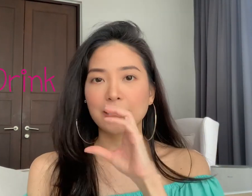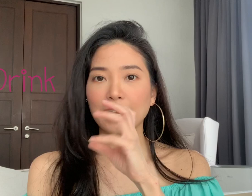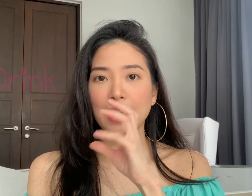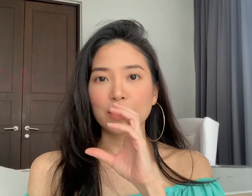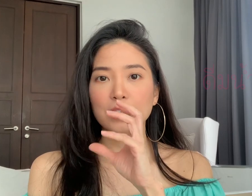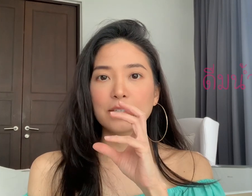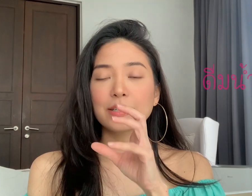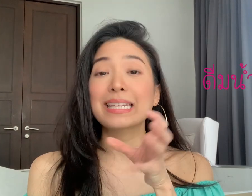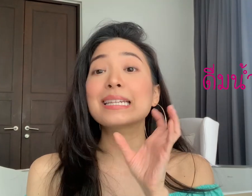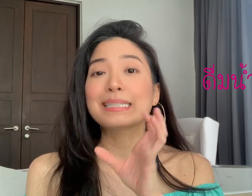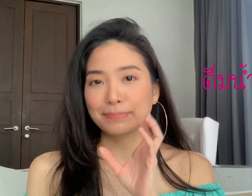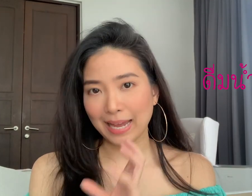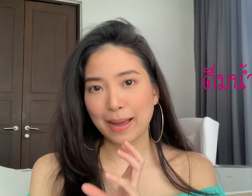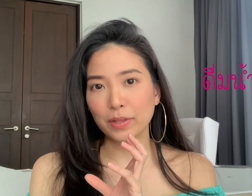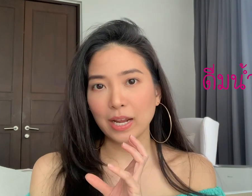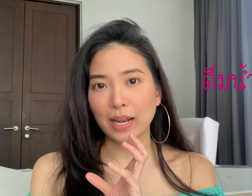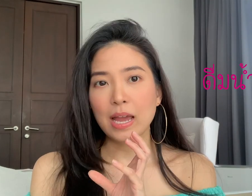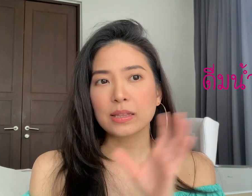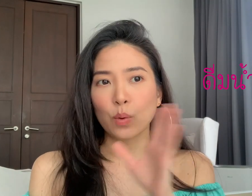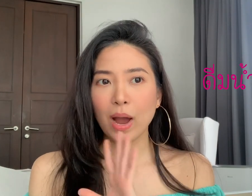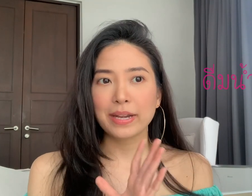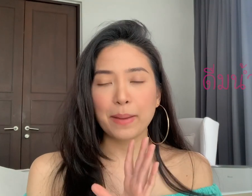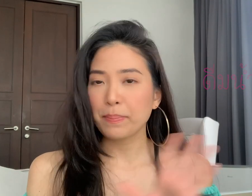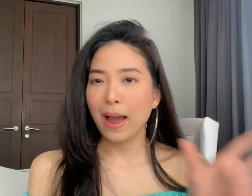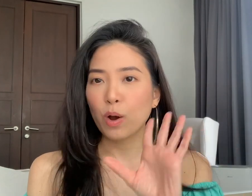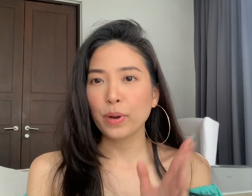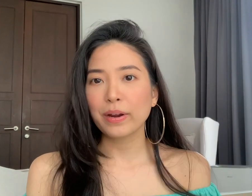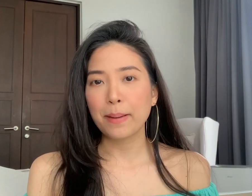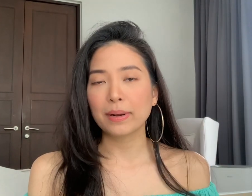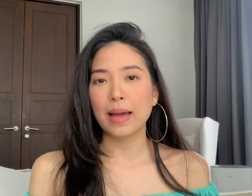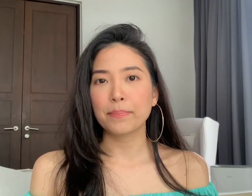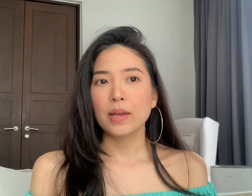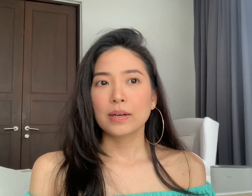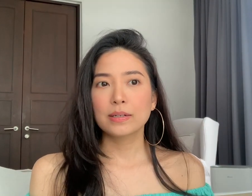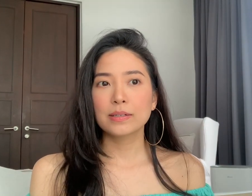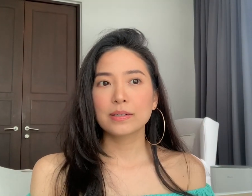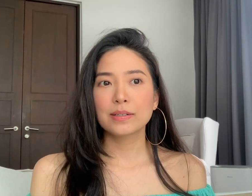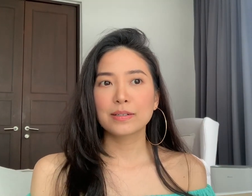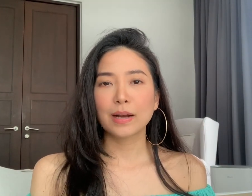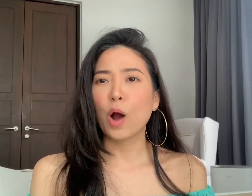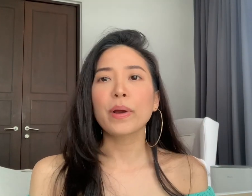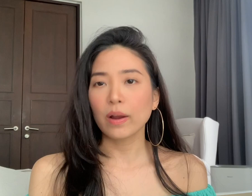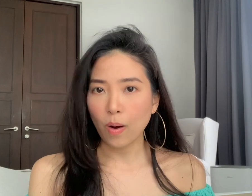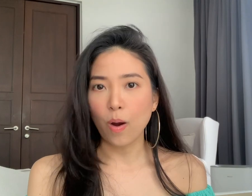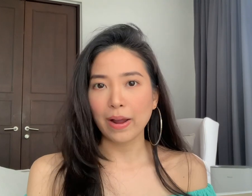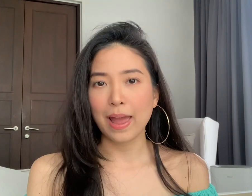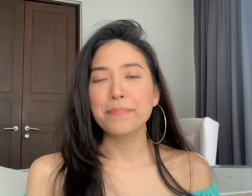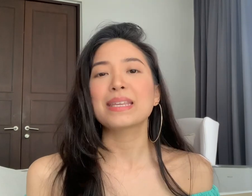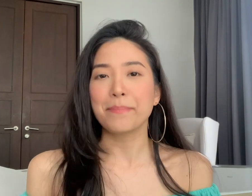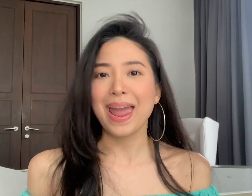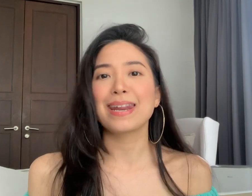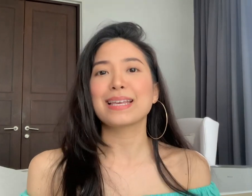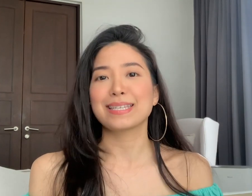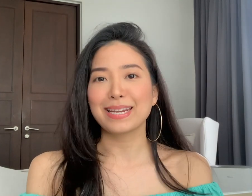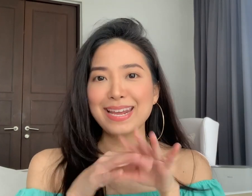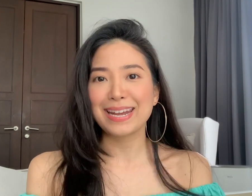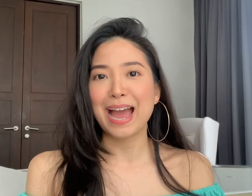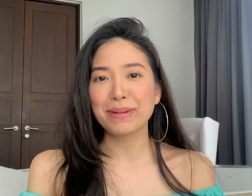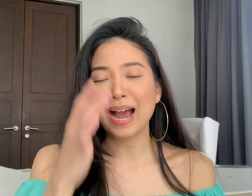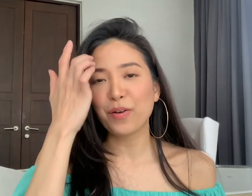นะคะ ก็คือดื่มน้ำ นั่นเองแต่วาันนี้ Pippa เขไมคอยทำกลับคือเขาไมคอยขอไ มแม่นแจะยดเยยดน้ให้เขา